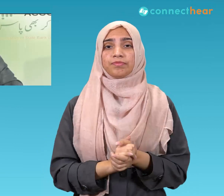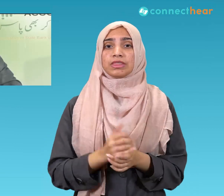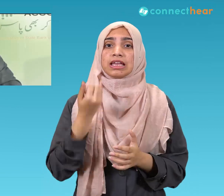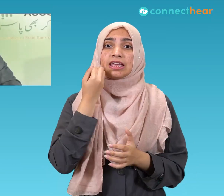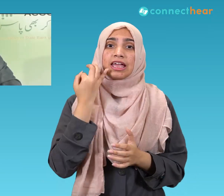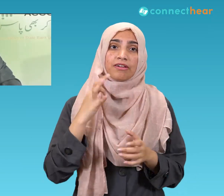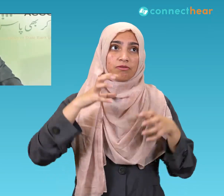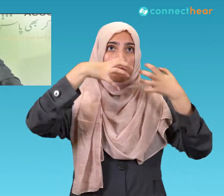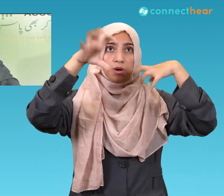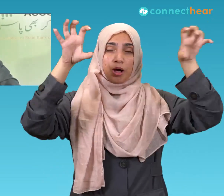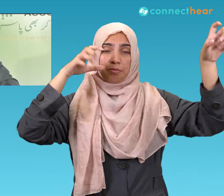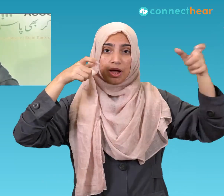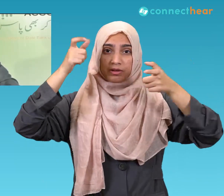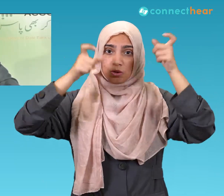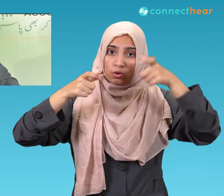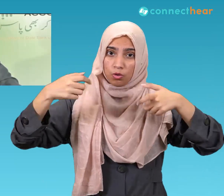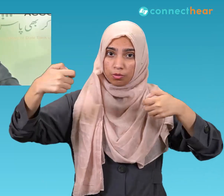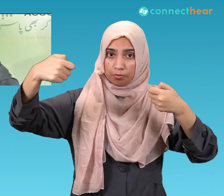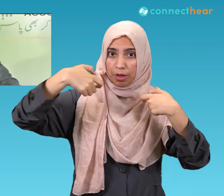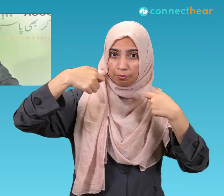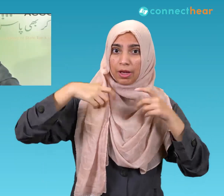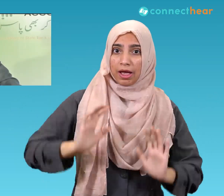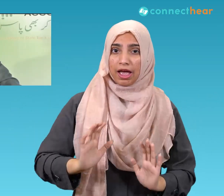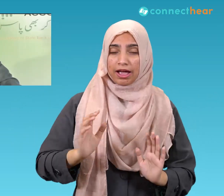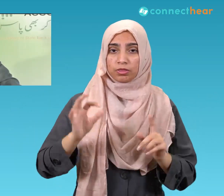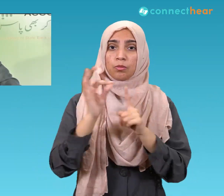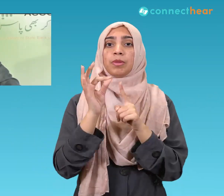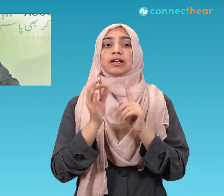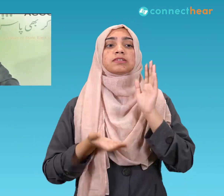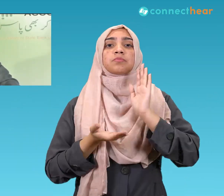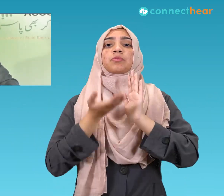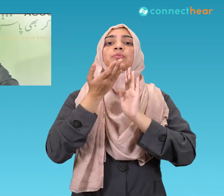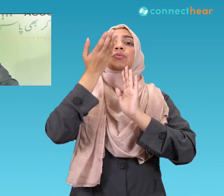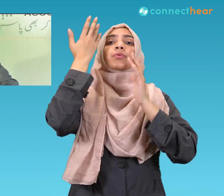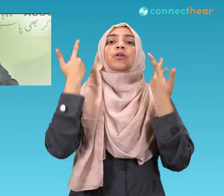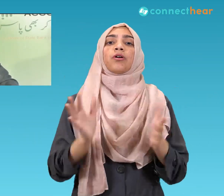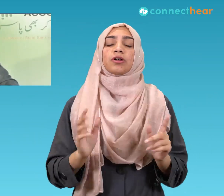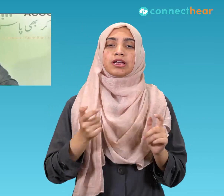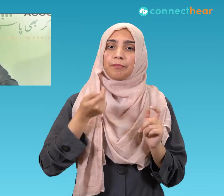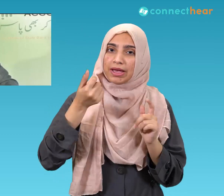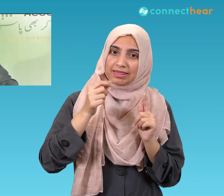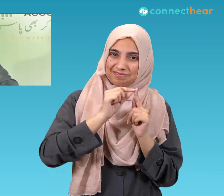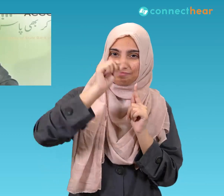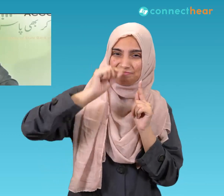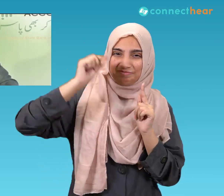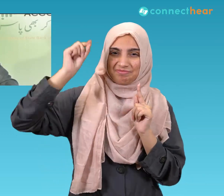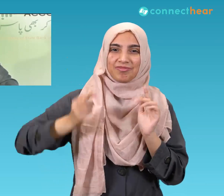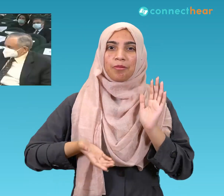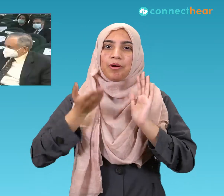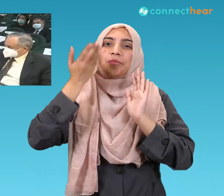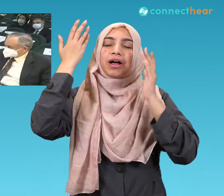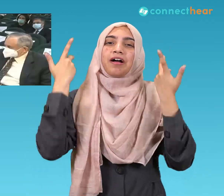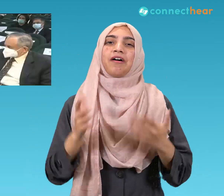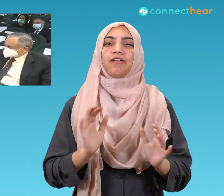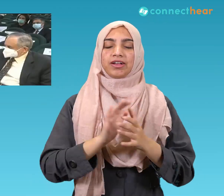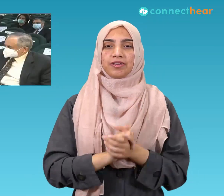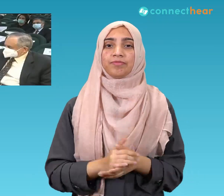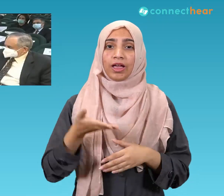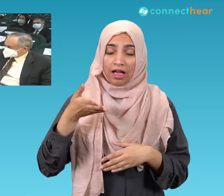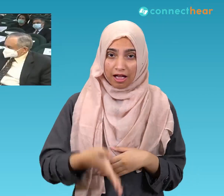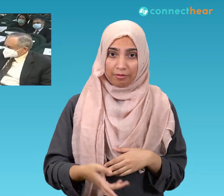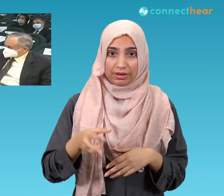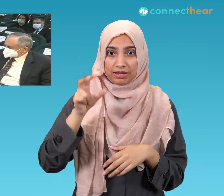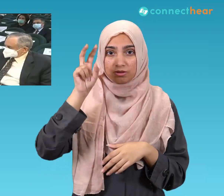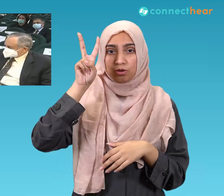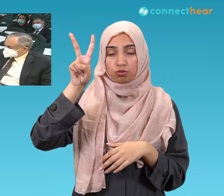بڑھیں گے. تو 88,000 ابھی آپ کے پاس بینک اکاؤنٹس ہوئے ہیں, 88,000, اور